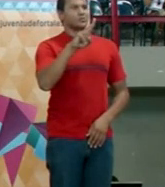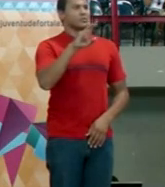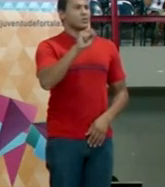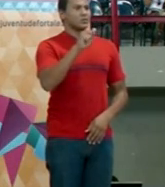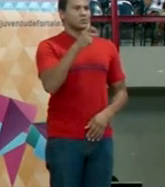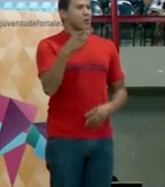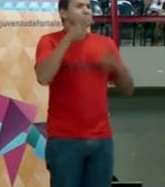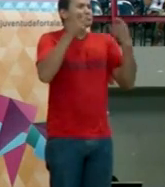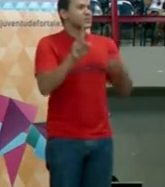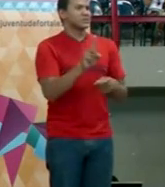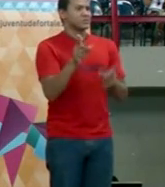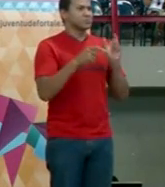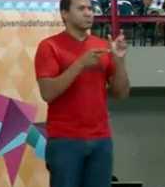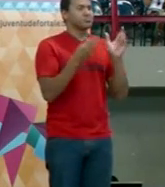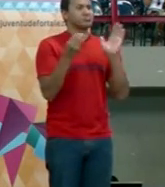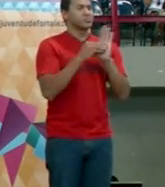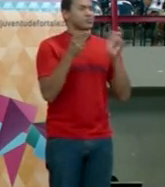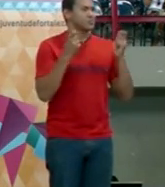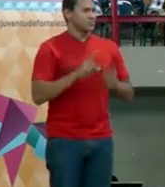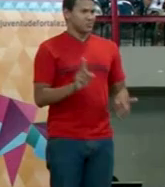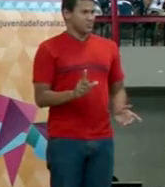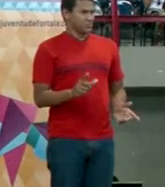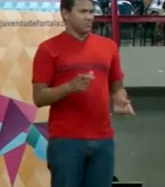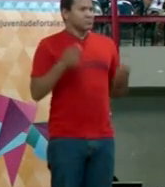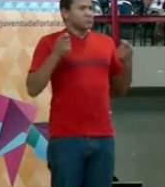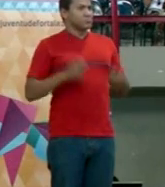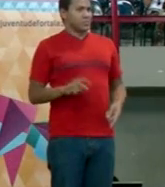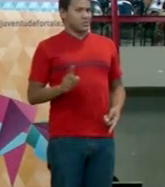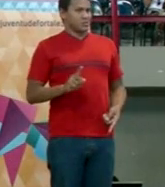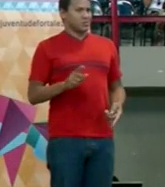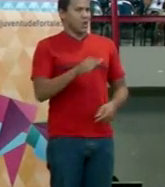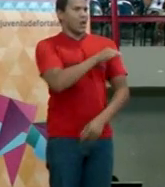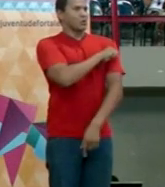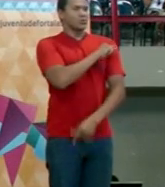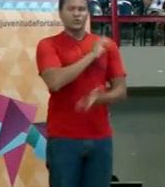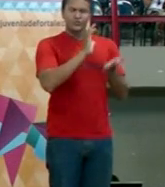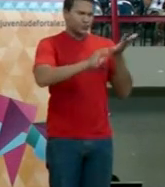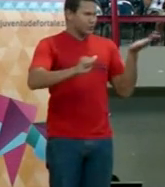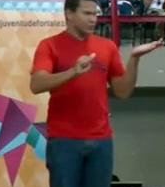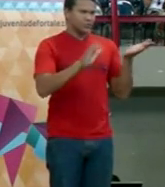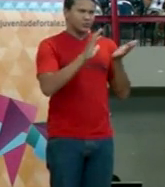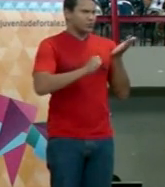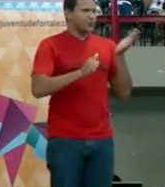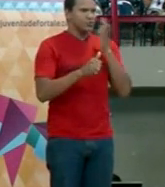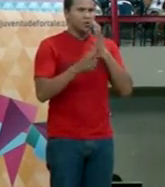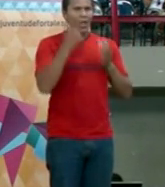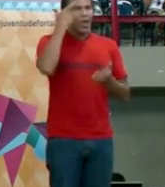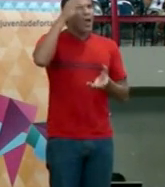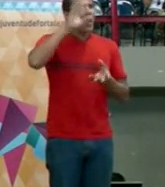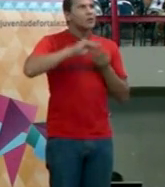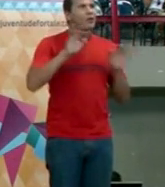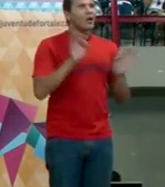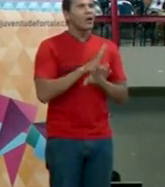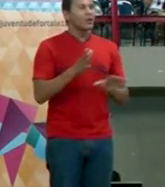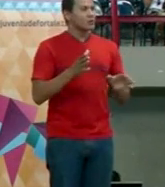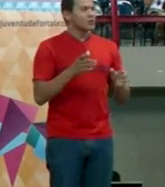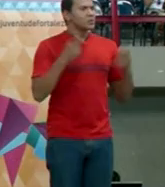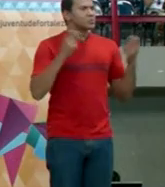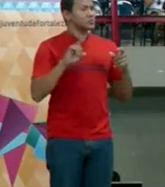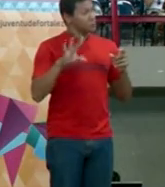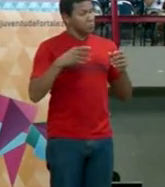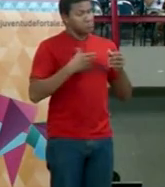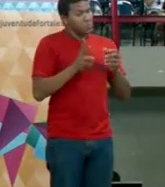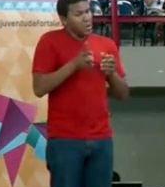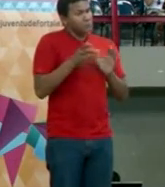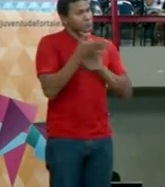conclusão. Tem muito aluno que diz, portanto, conclui-se que, tire essa expressão, conclui-se que. Conclua, sem dizer o que